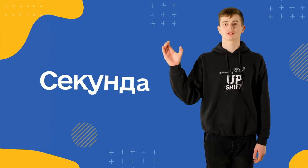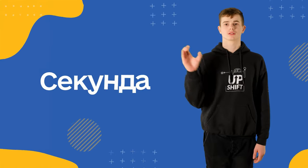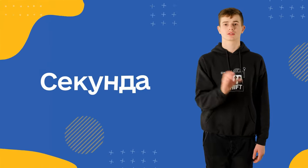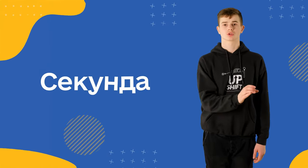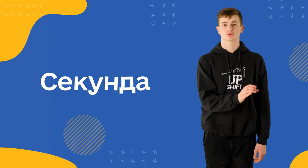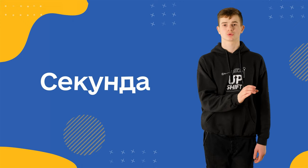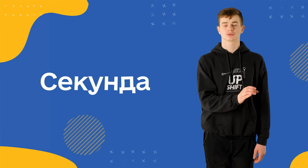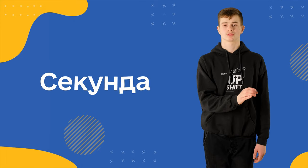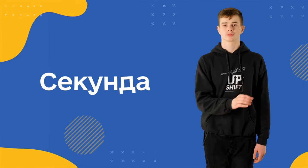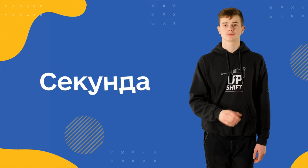Секунда.